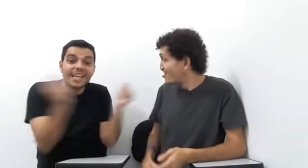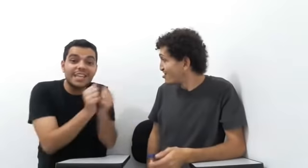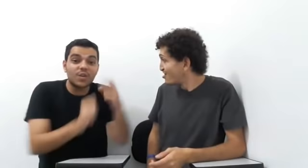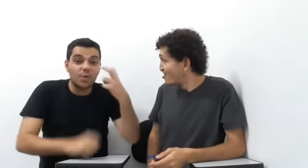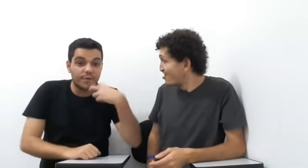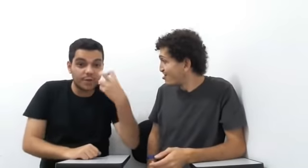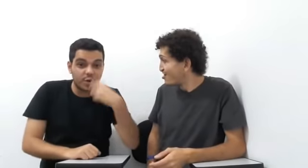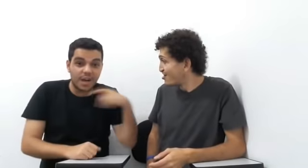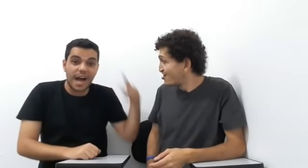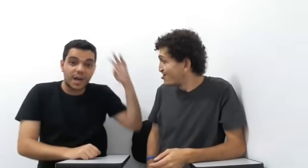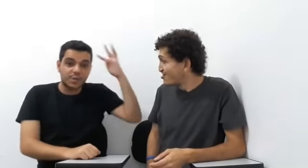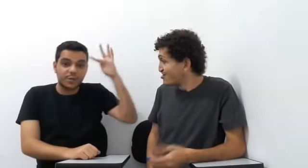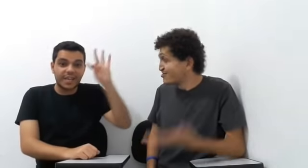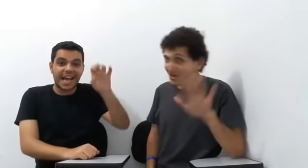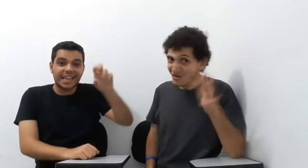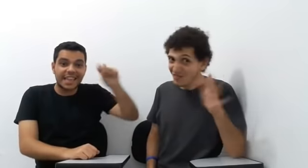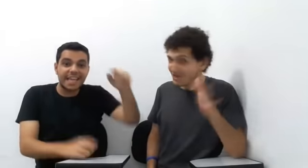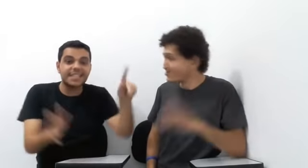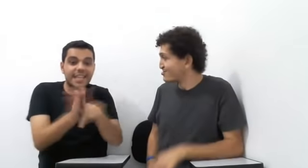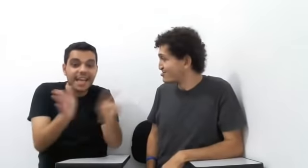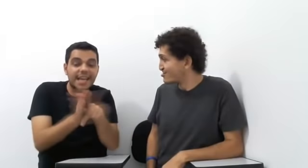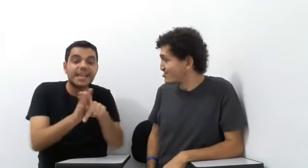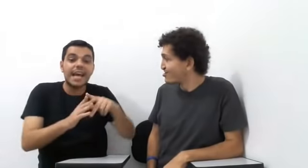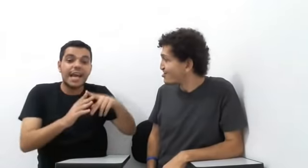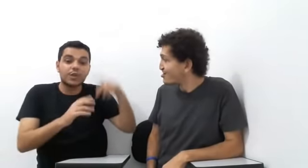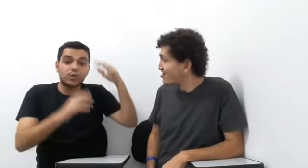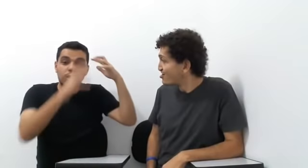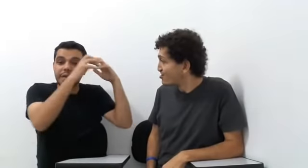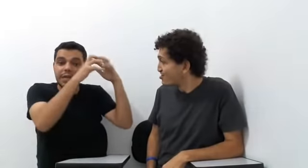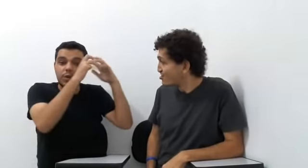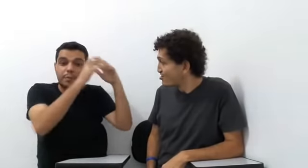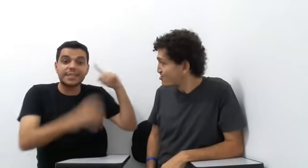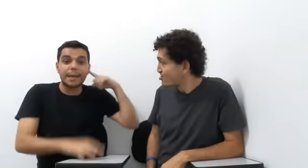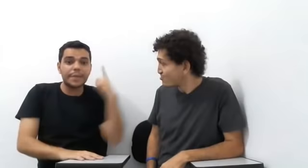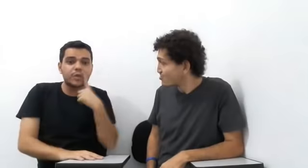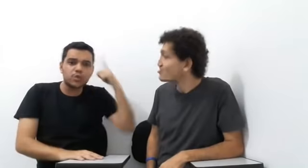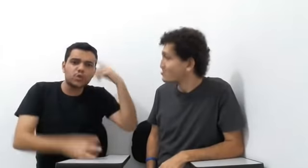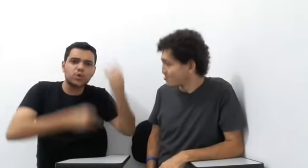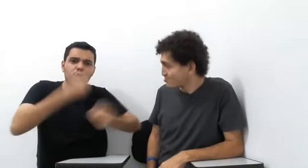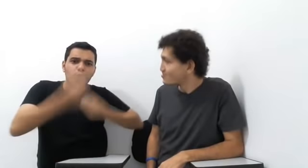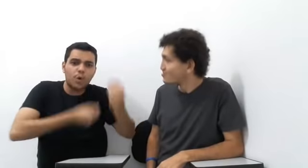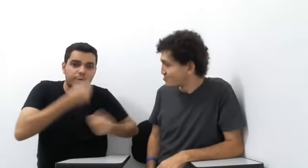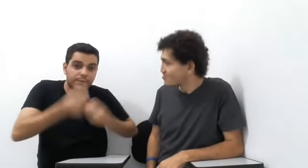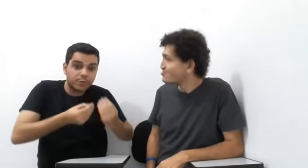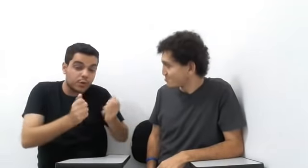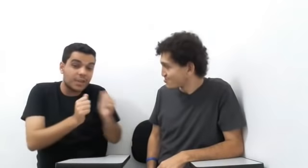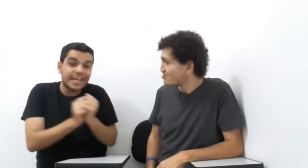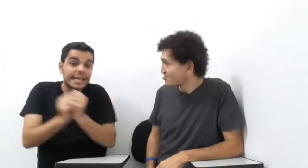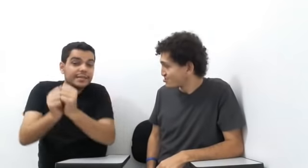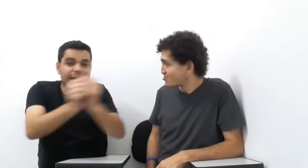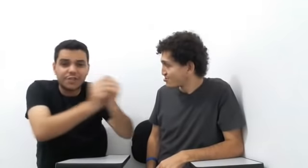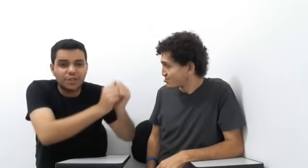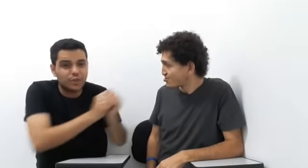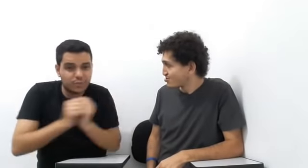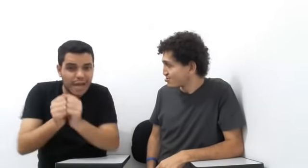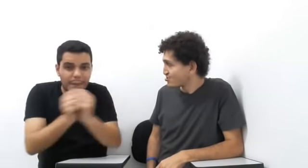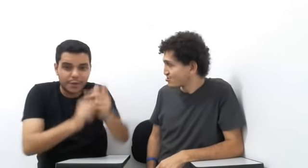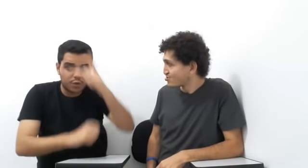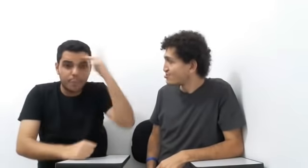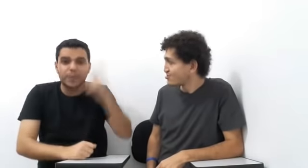com o professor Carlos, porque a tese dele é sobre o pensamento do surdo, como que funciona. Se a gente juntar, pessoal,